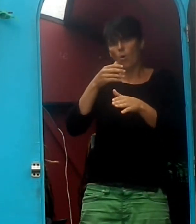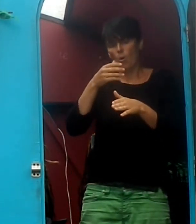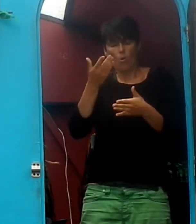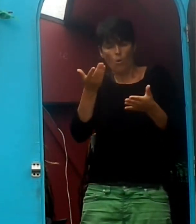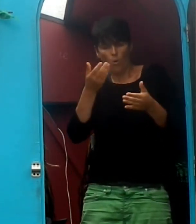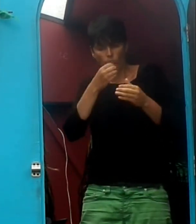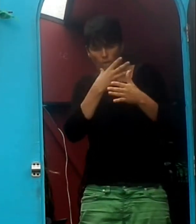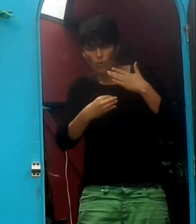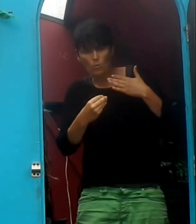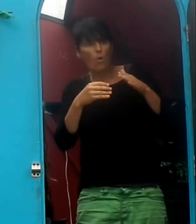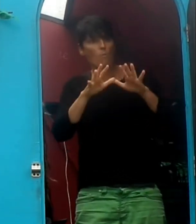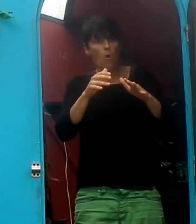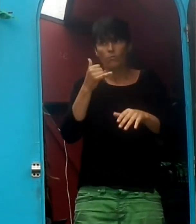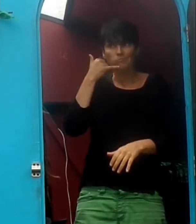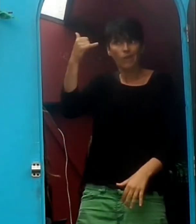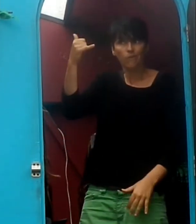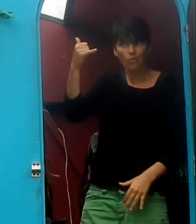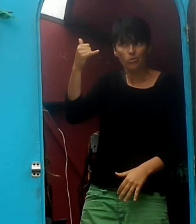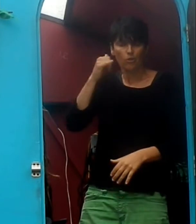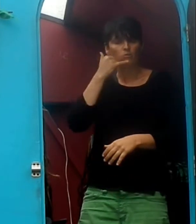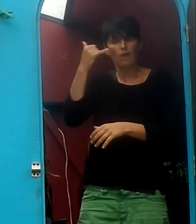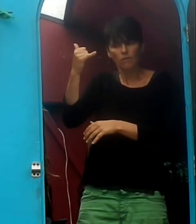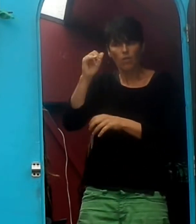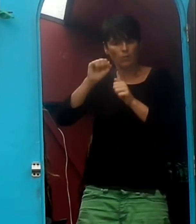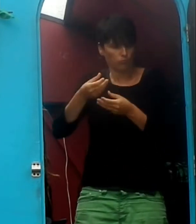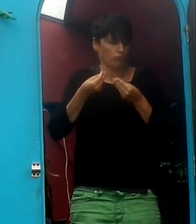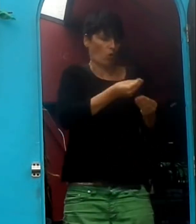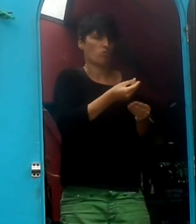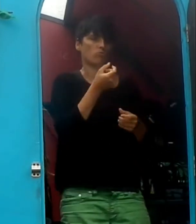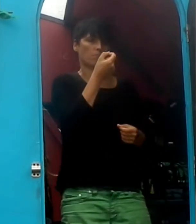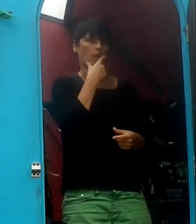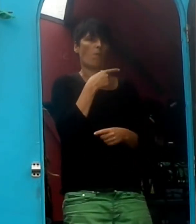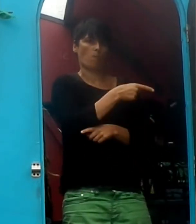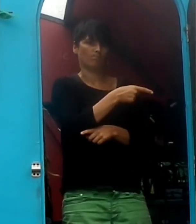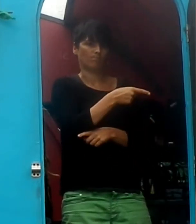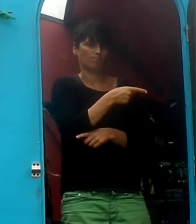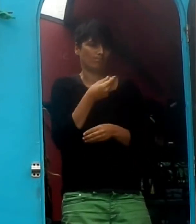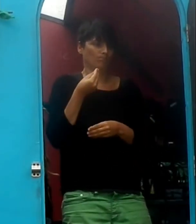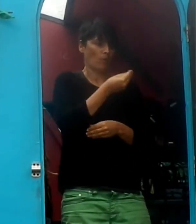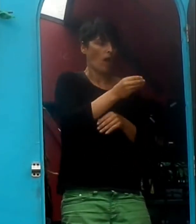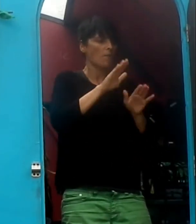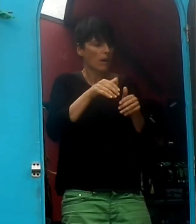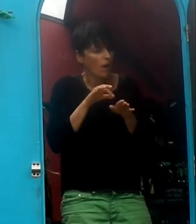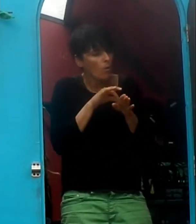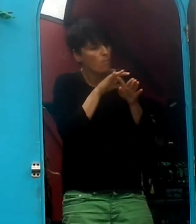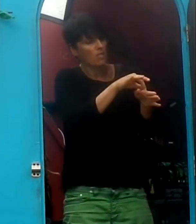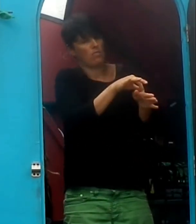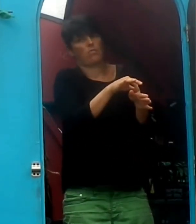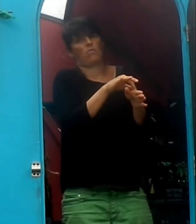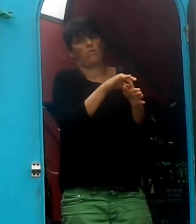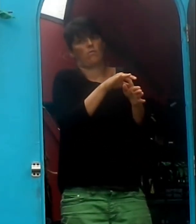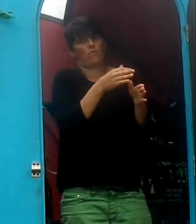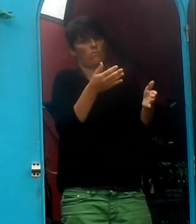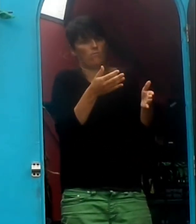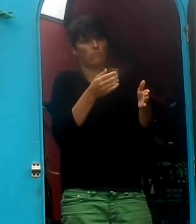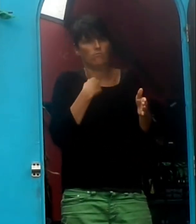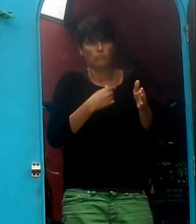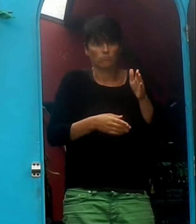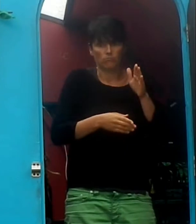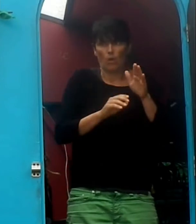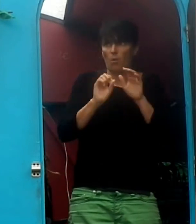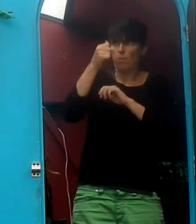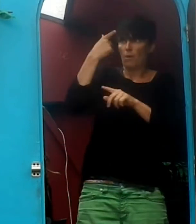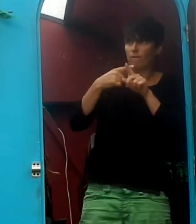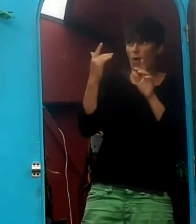téléphone et qui leur procurent le misoprostol et qui permettent de suivre une personne à partir du premier moment où elle prend contact